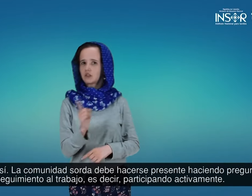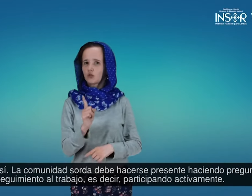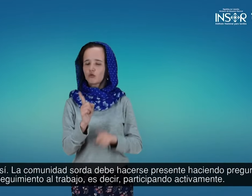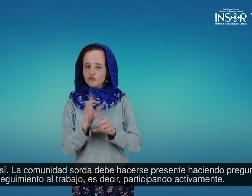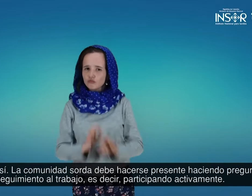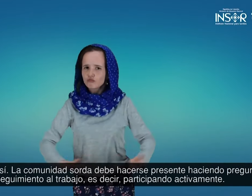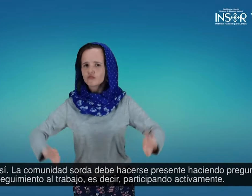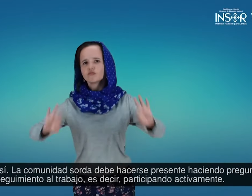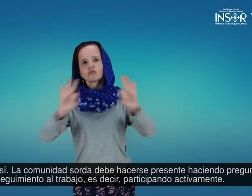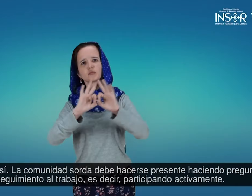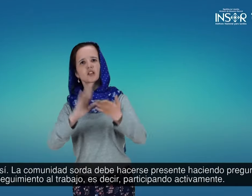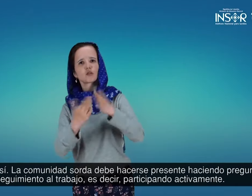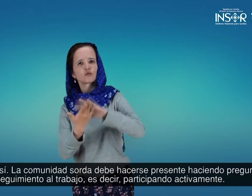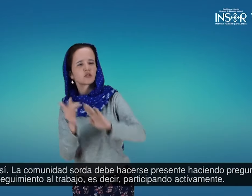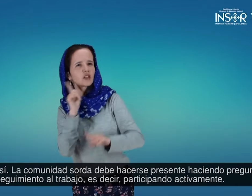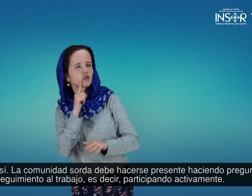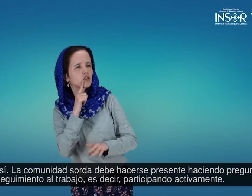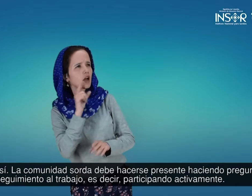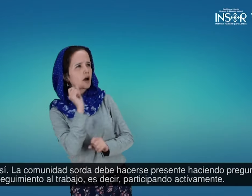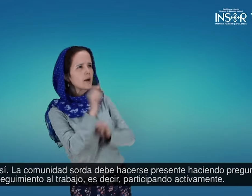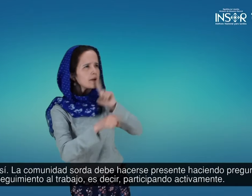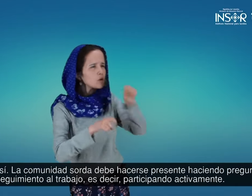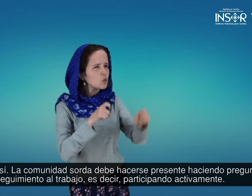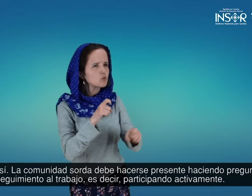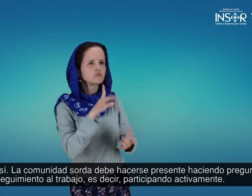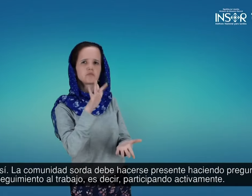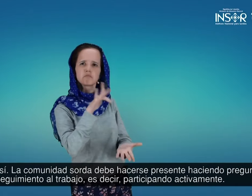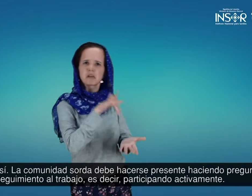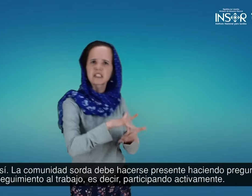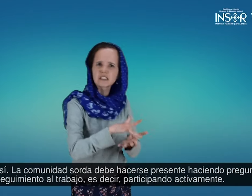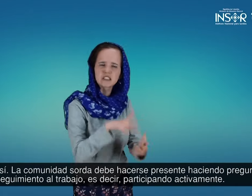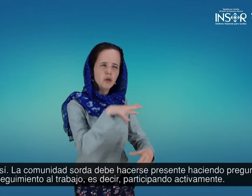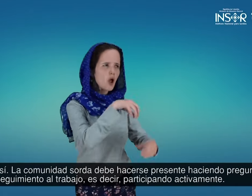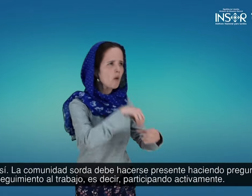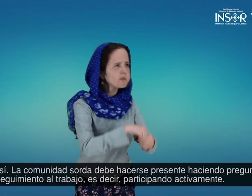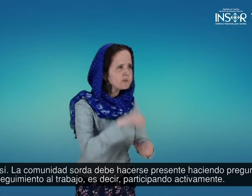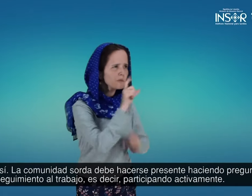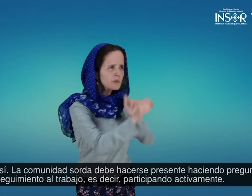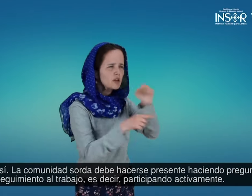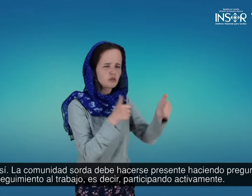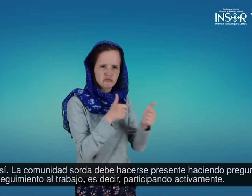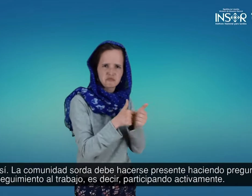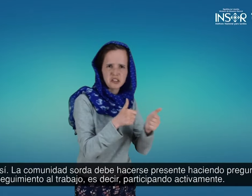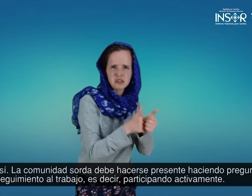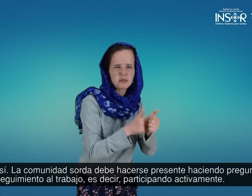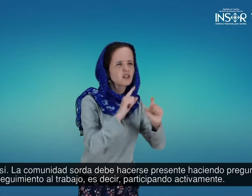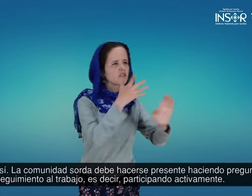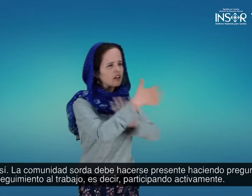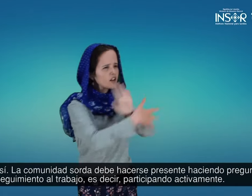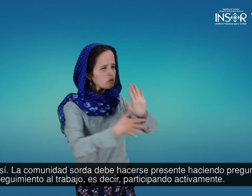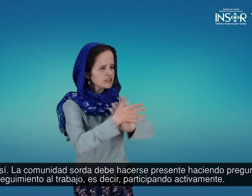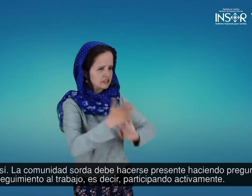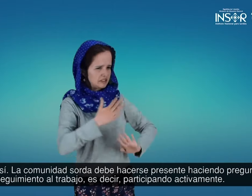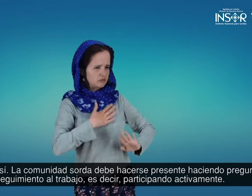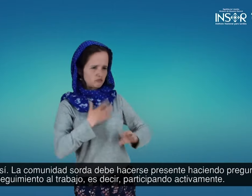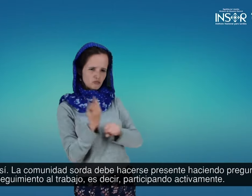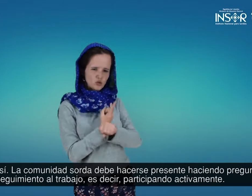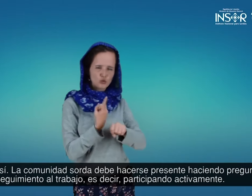Esto no es así. La comunidad sorda debe hacerse presenta haciendo preguntas y seguimiento al trabajo, es decir, participando